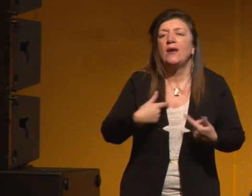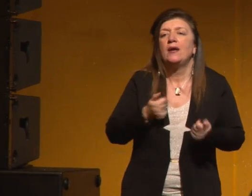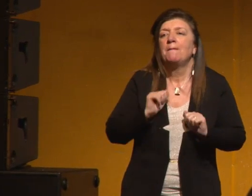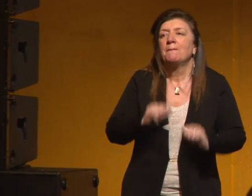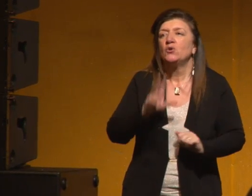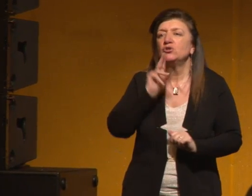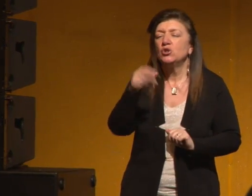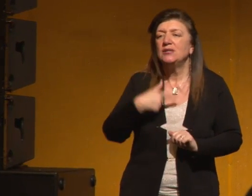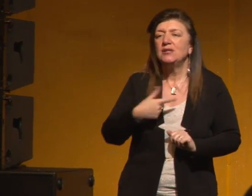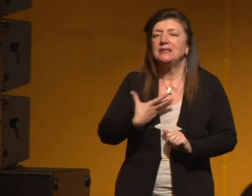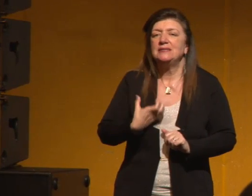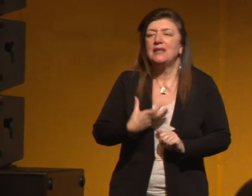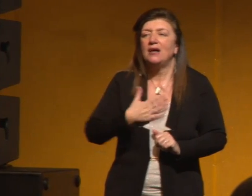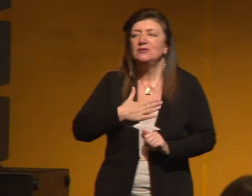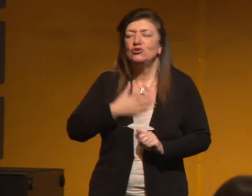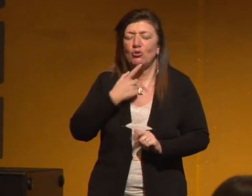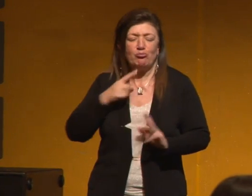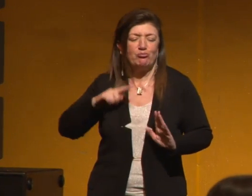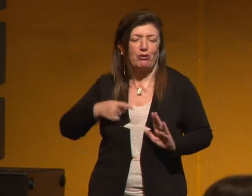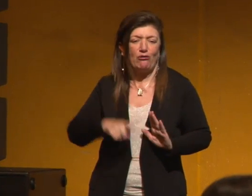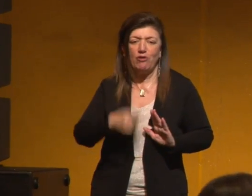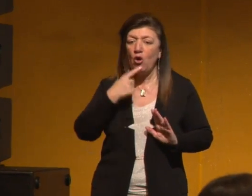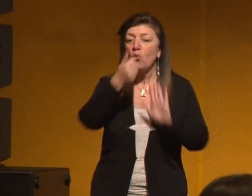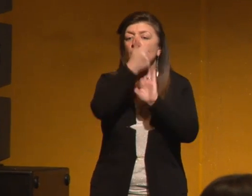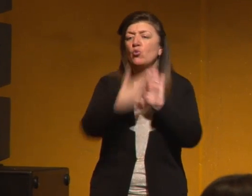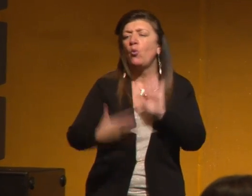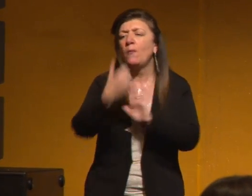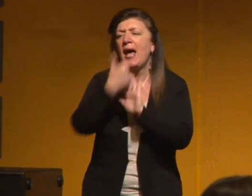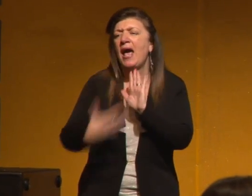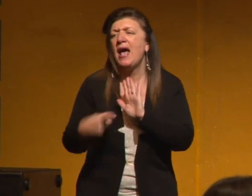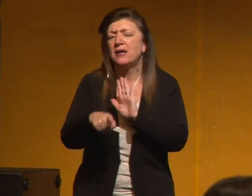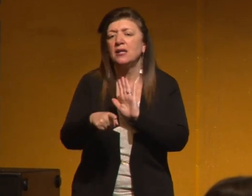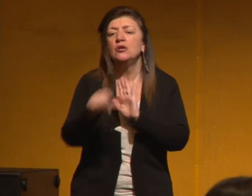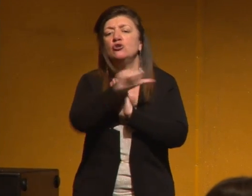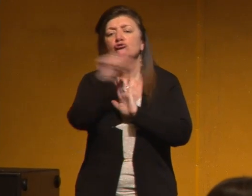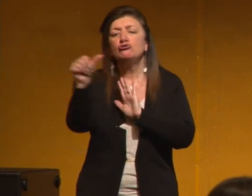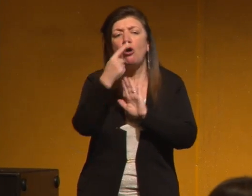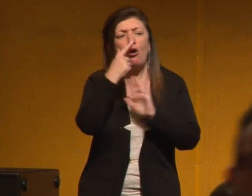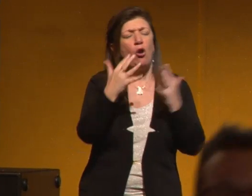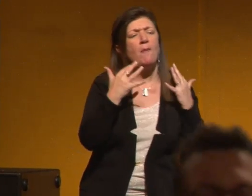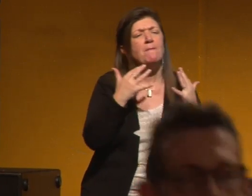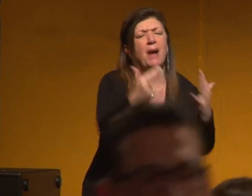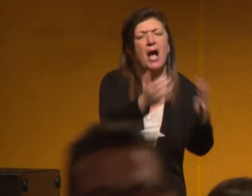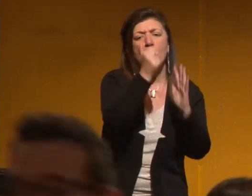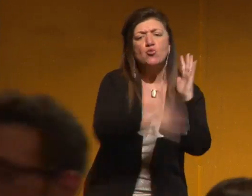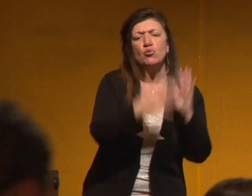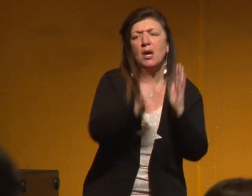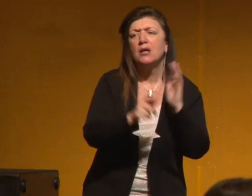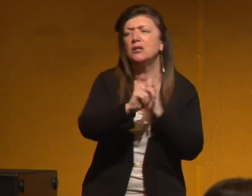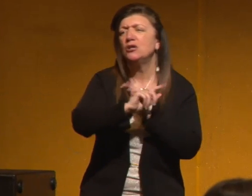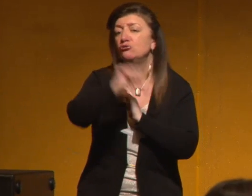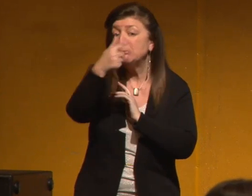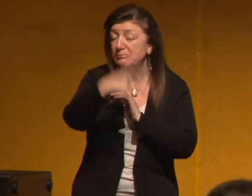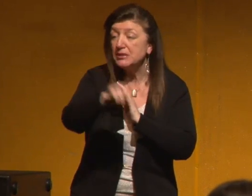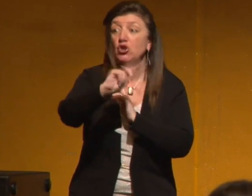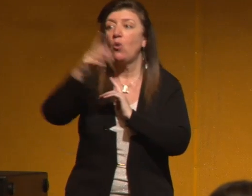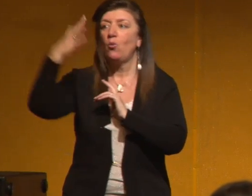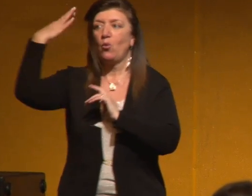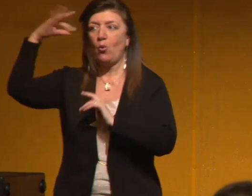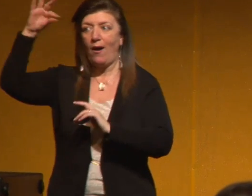profondo di questi numeri un senso che ha a che vedere non solo con la quantità ma con la qualità la qualità